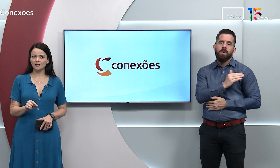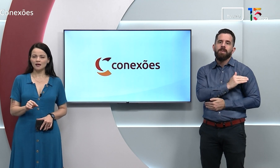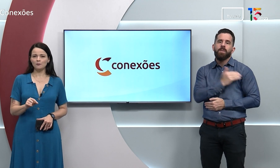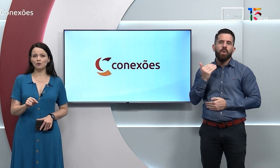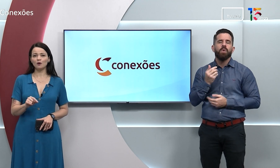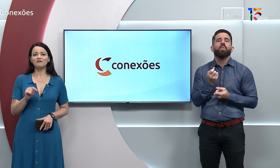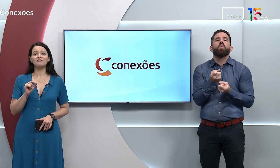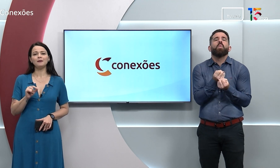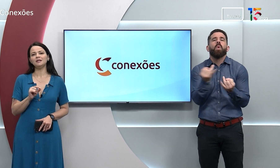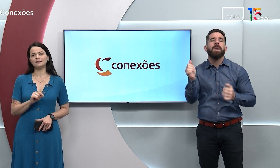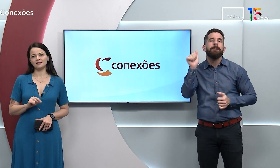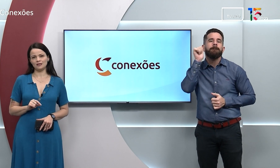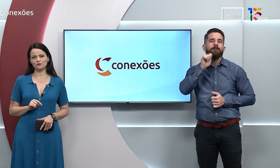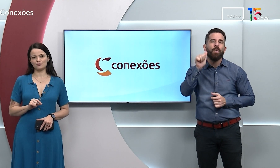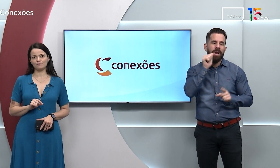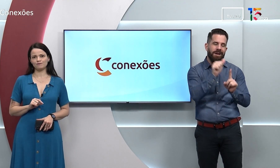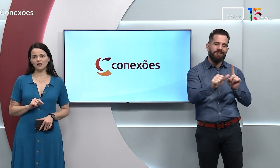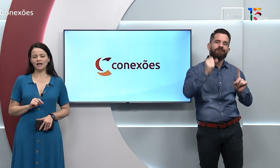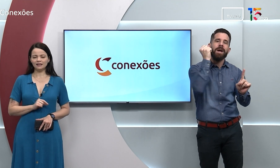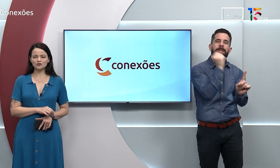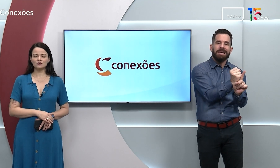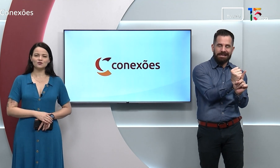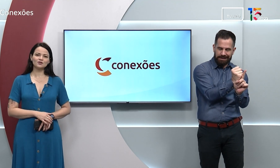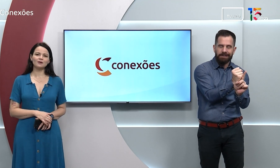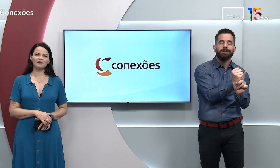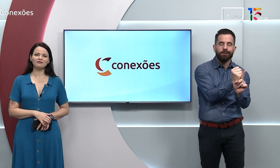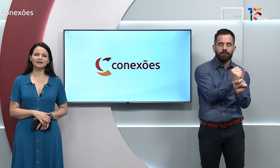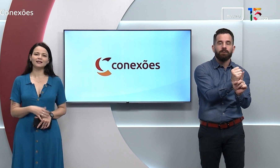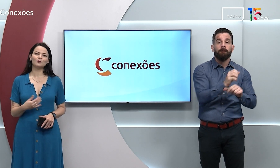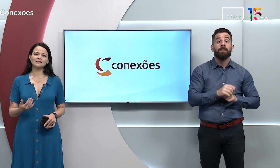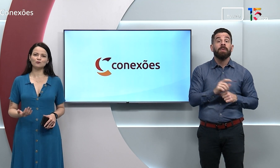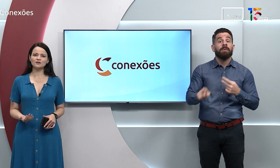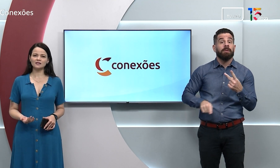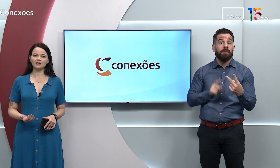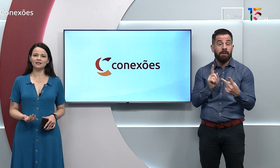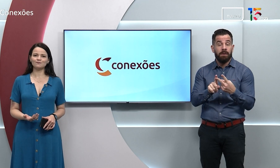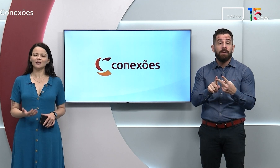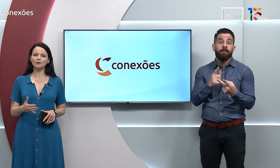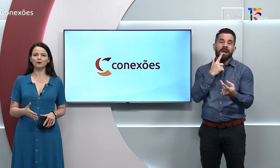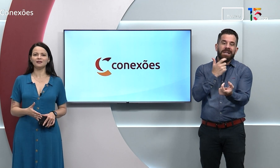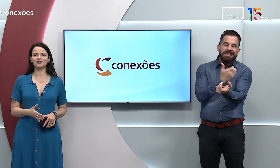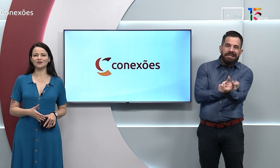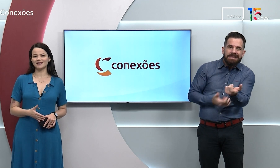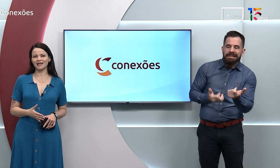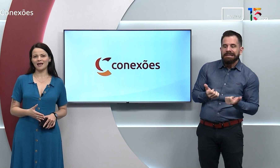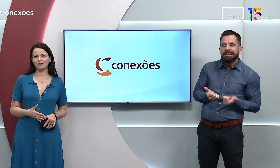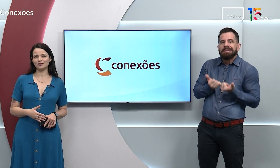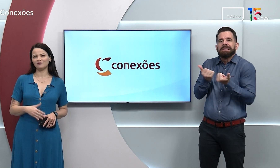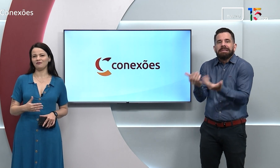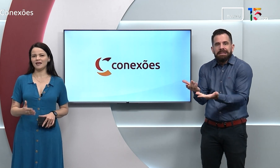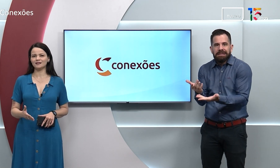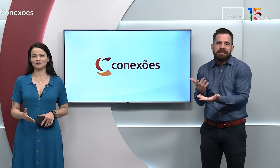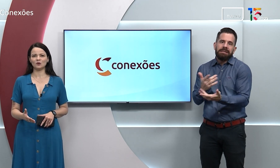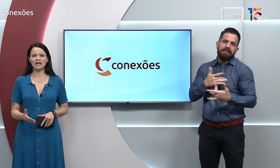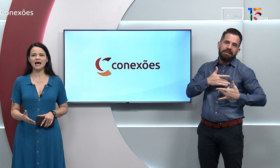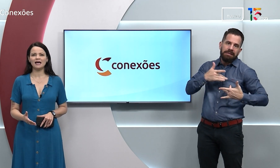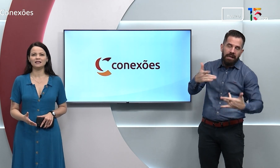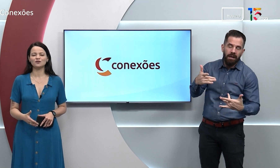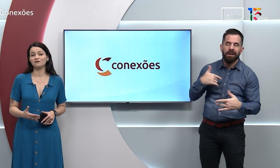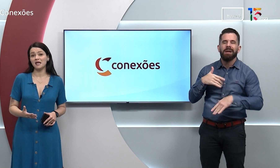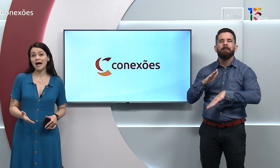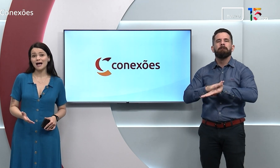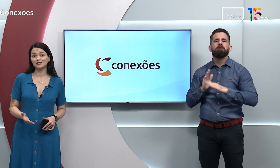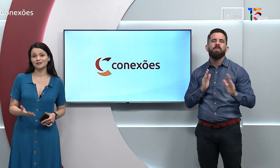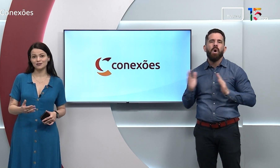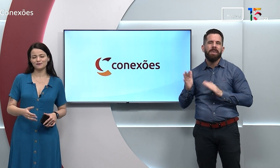mulheres por feminicídio. Além disso, a gente também fala da doação de sangue, tão importante nessa época de férias